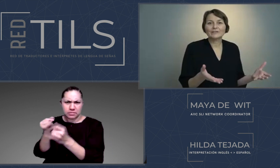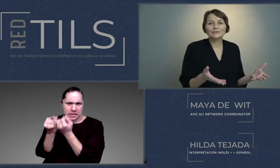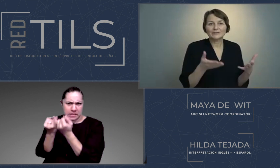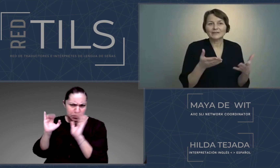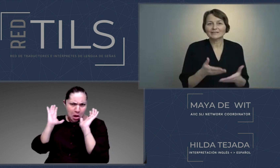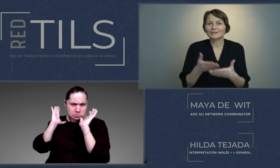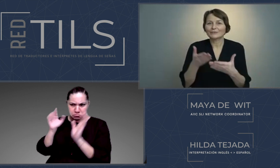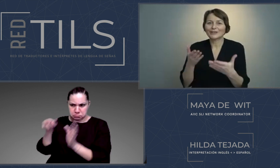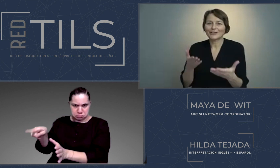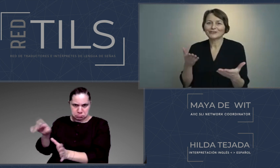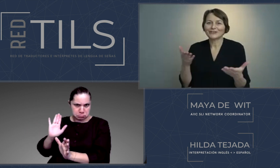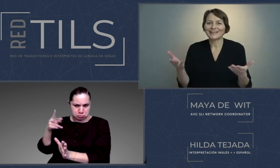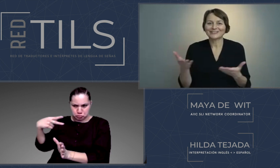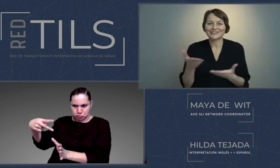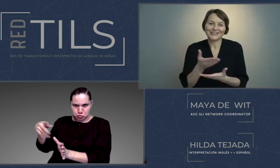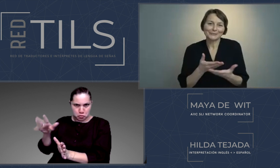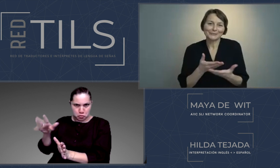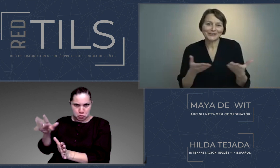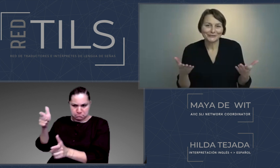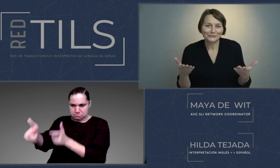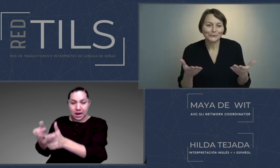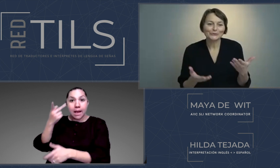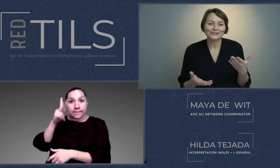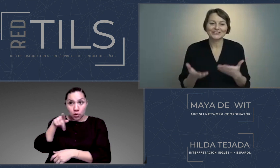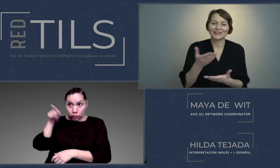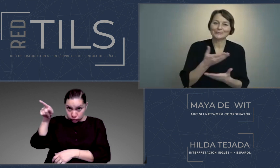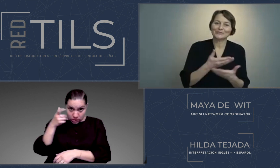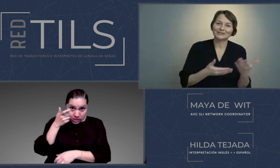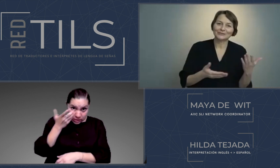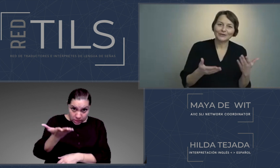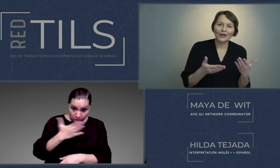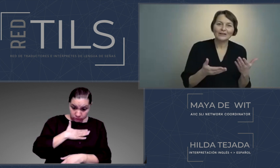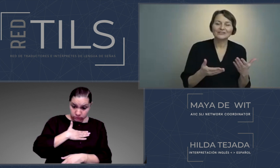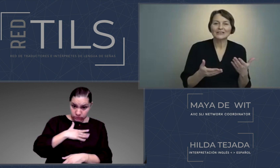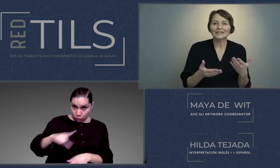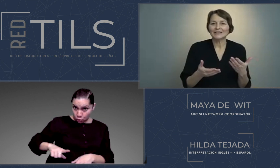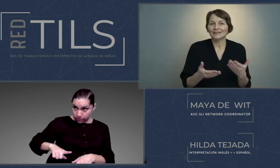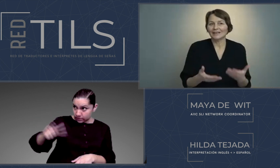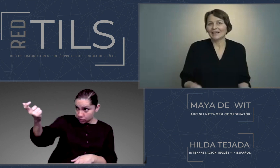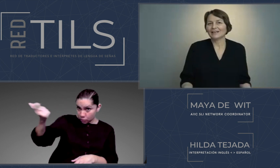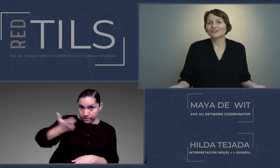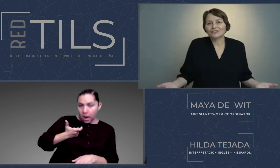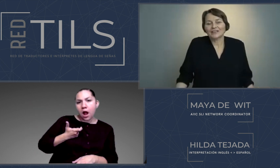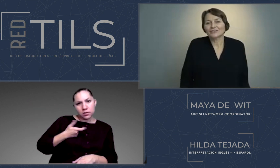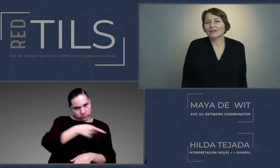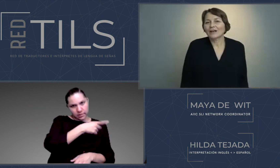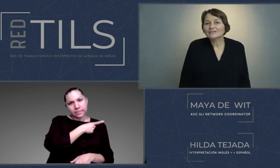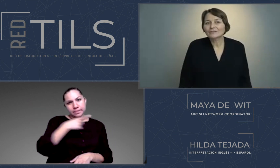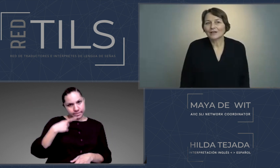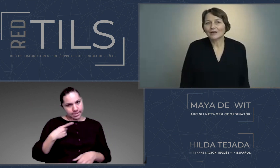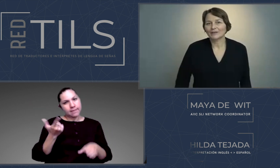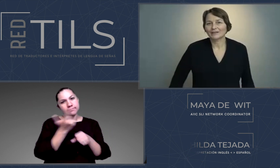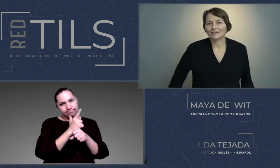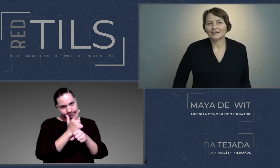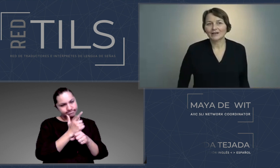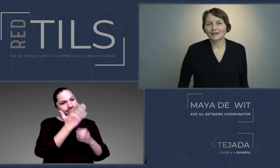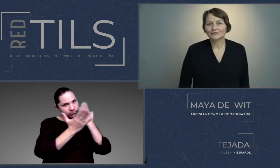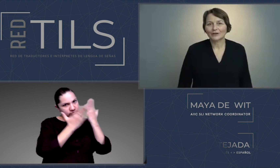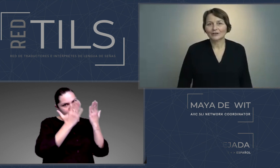hicimos muchísimo cabildeo y lo hemos logrado, pero pues obviamente no todos los países tienen ni las mismas leyes ni las